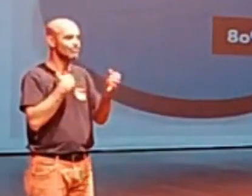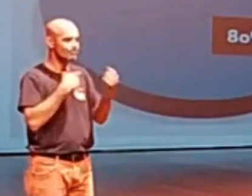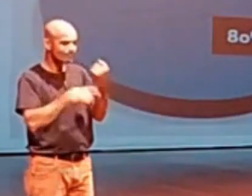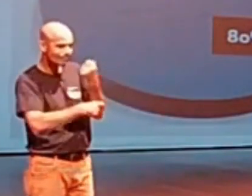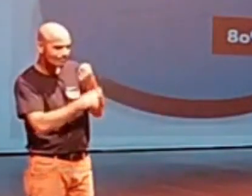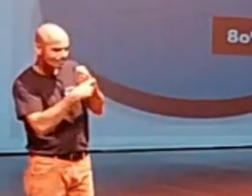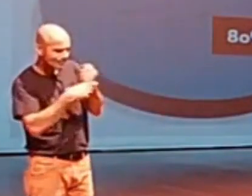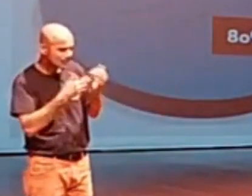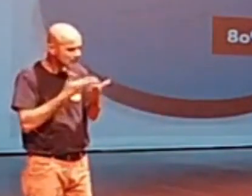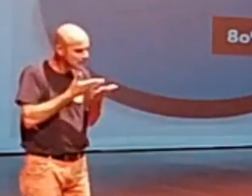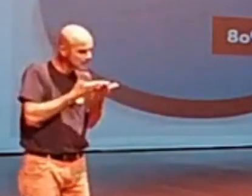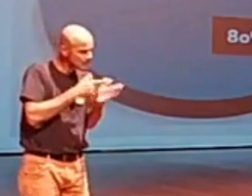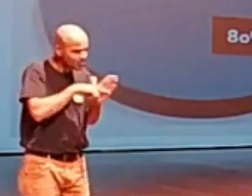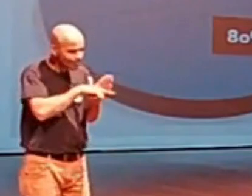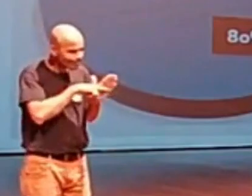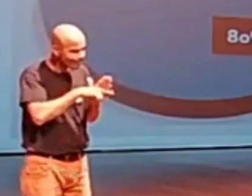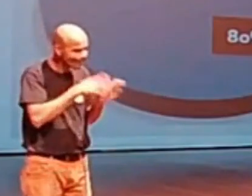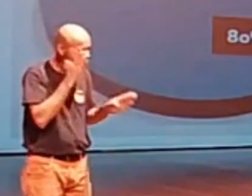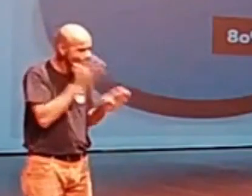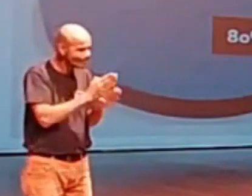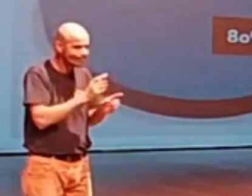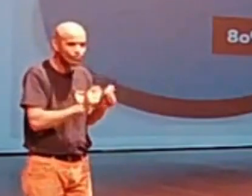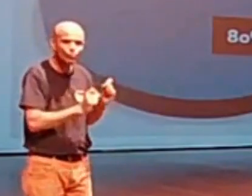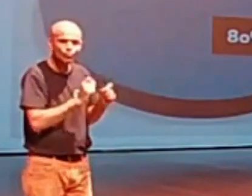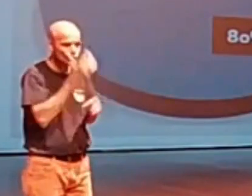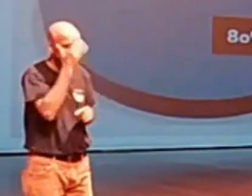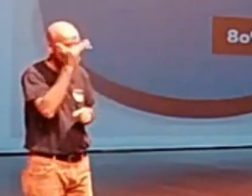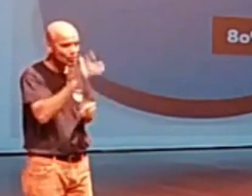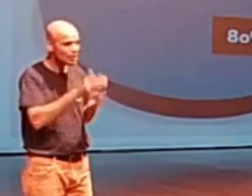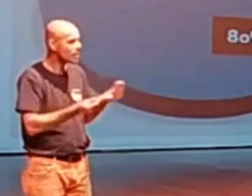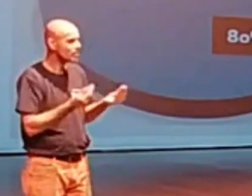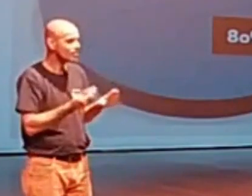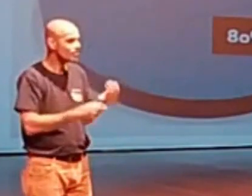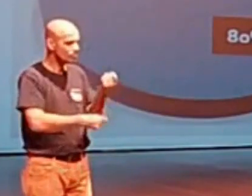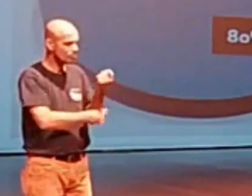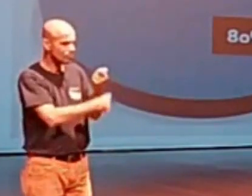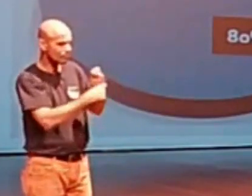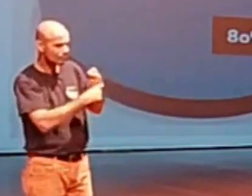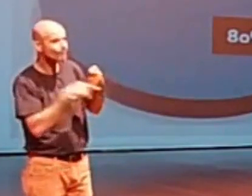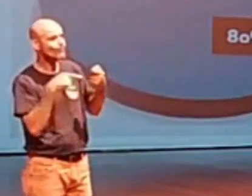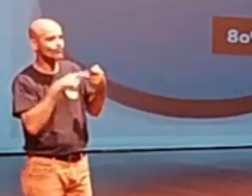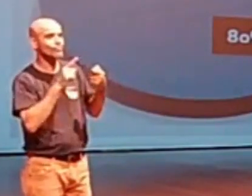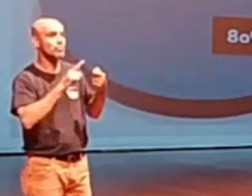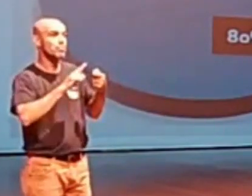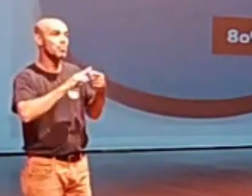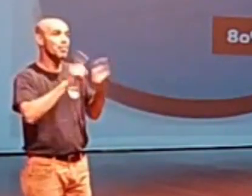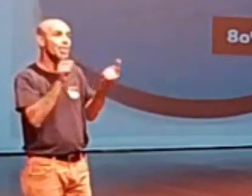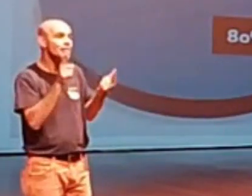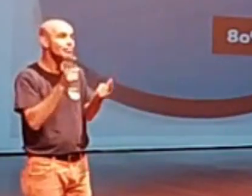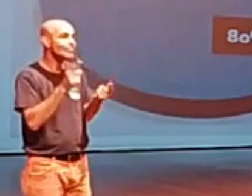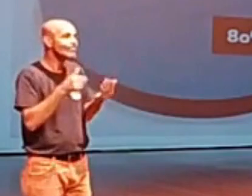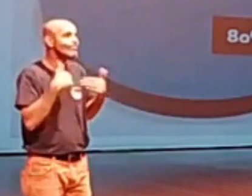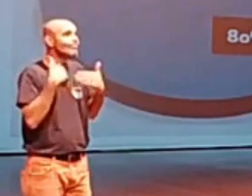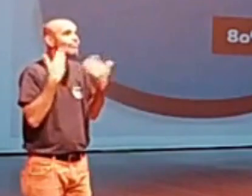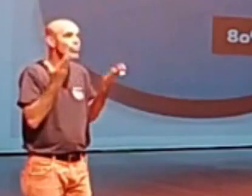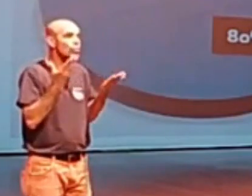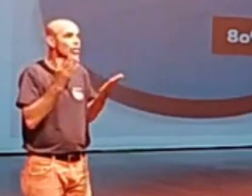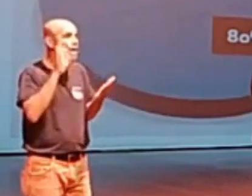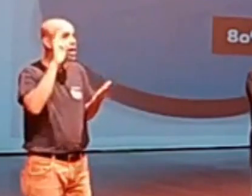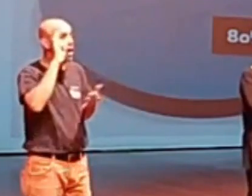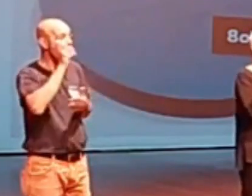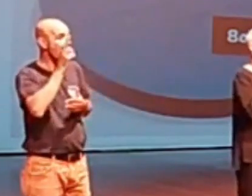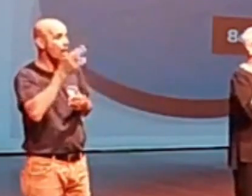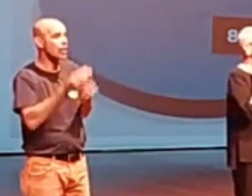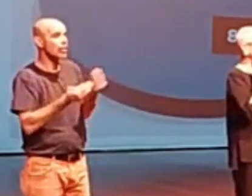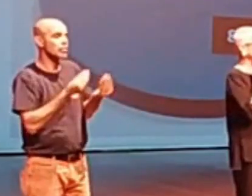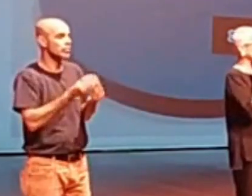causa ainda é desconhecida. Tudo na vida tem uma causa, mas é que a gente não conhece ela ainda. E eu costumo até dizer que se